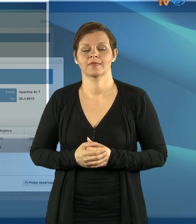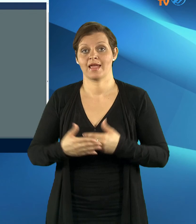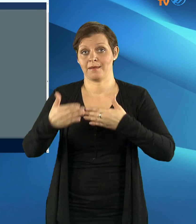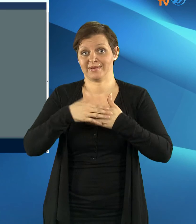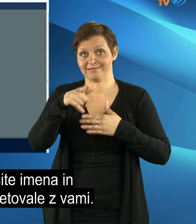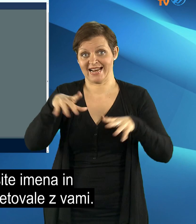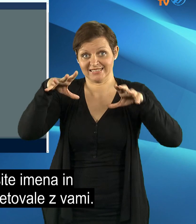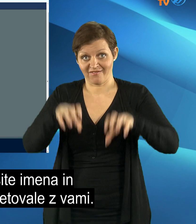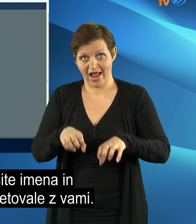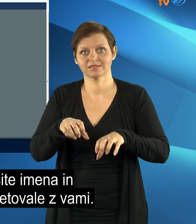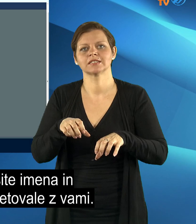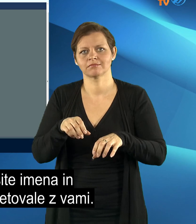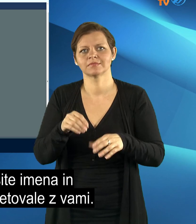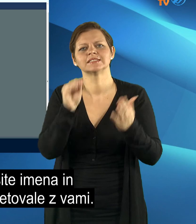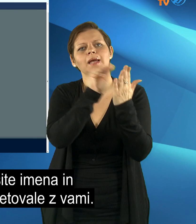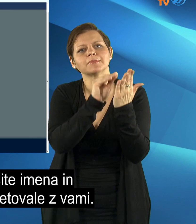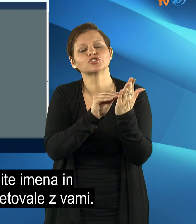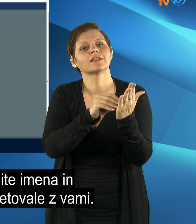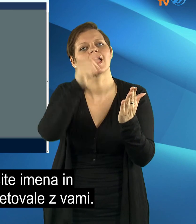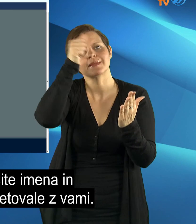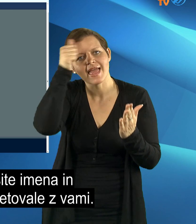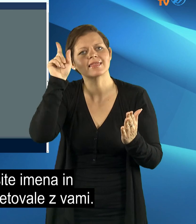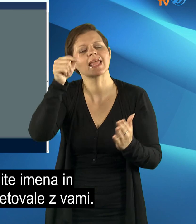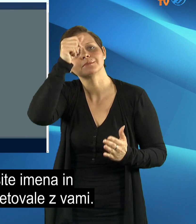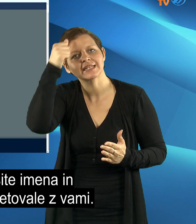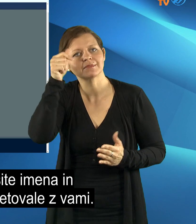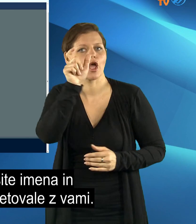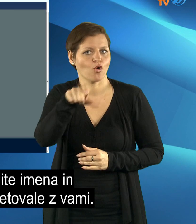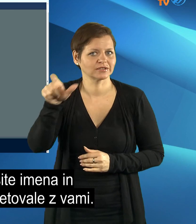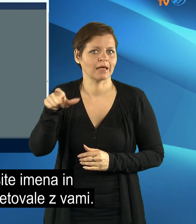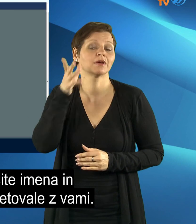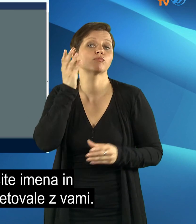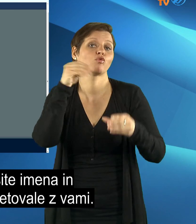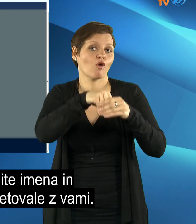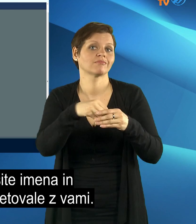Pri rezervaciji zapišite imena in priimke oseb, ki bodo letovale z vami.